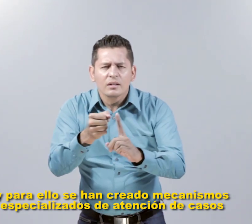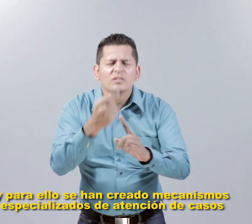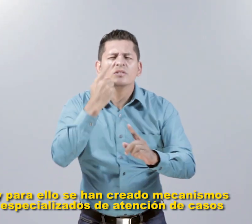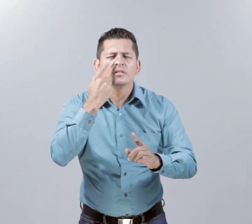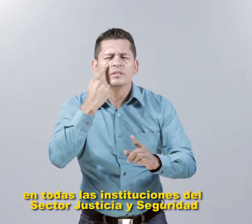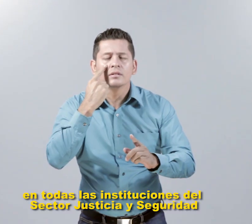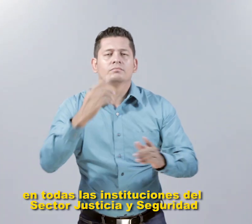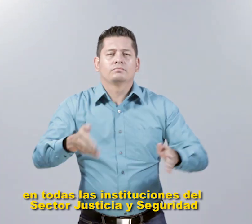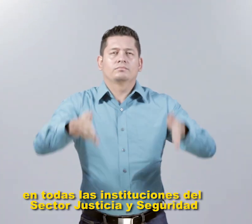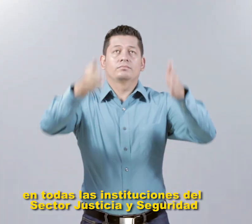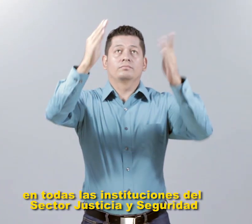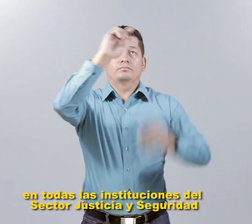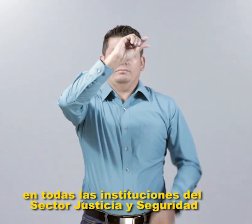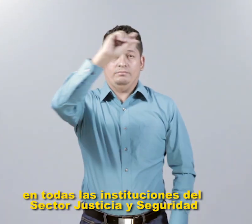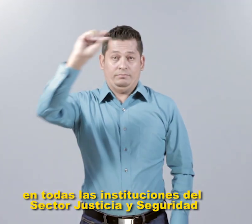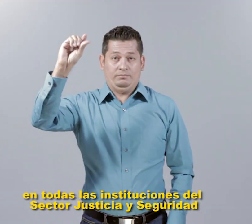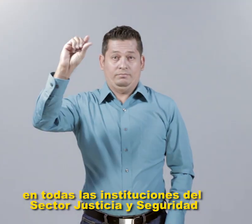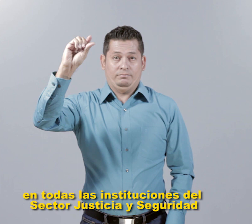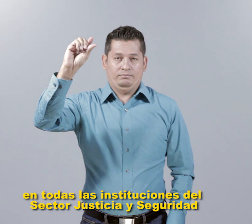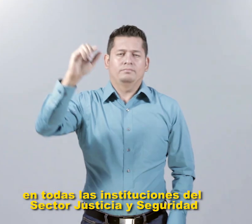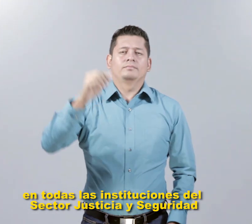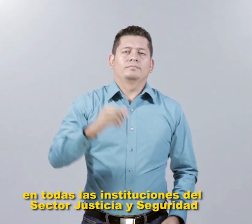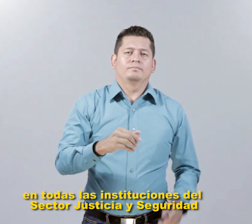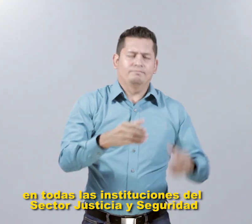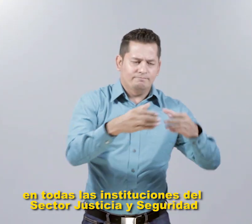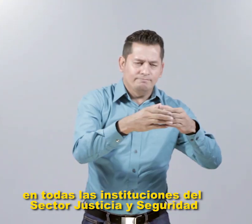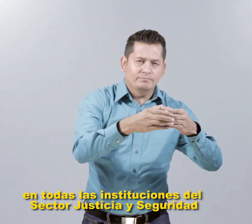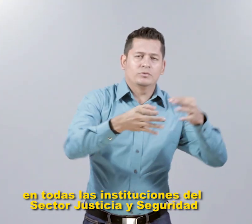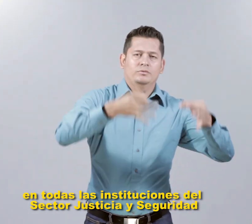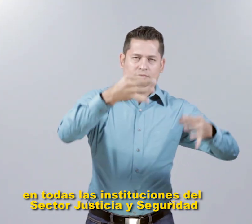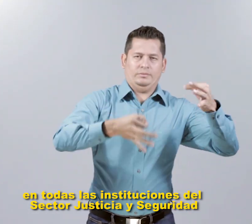en todas las instituciones del sector justicia y seguridad.